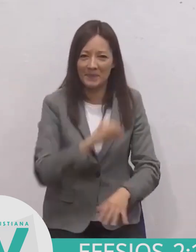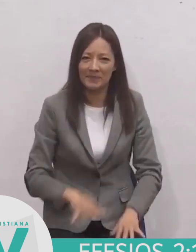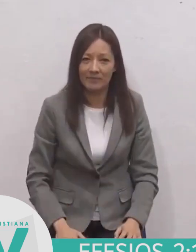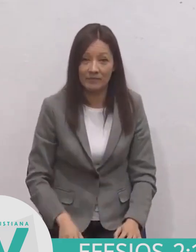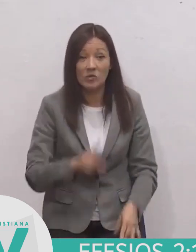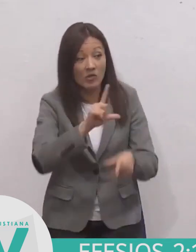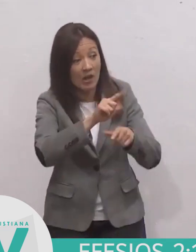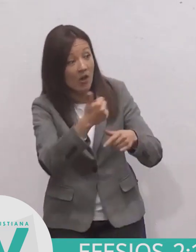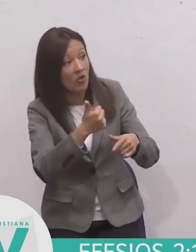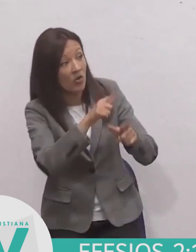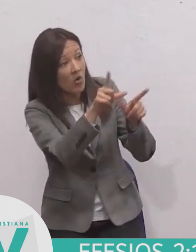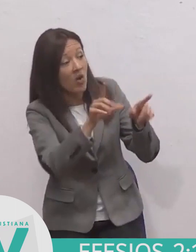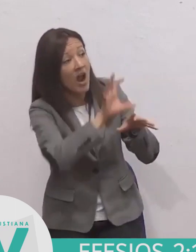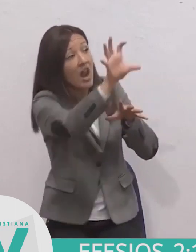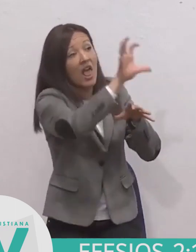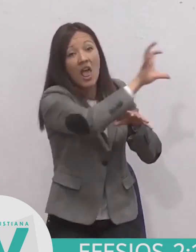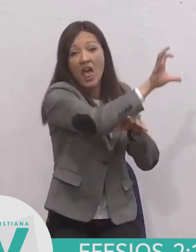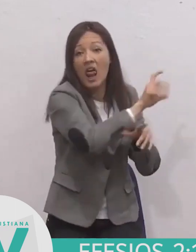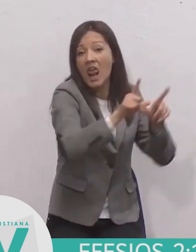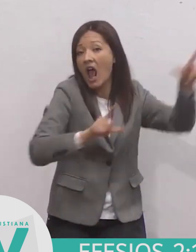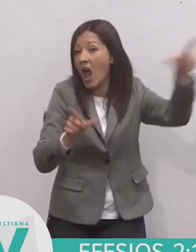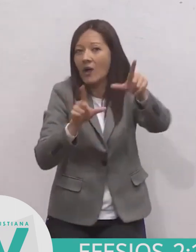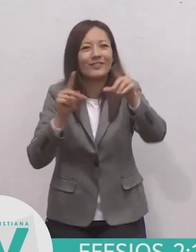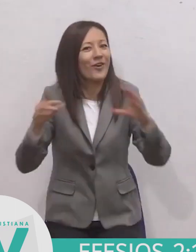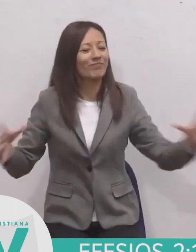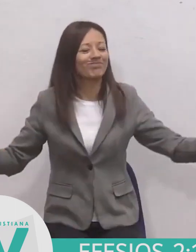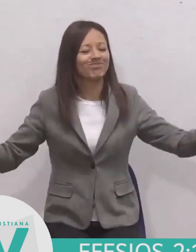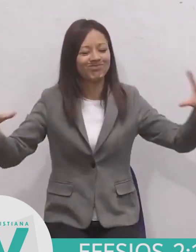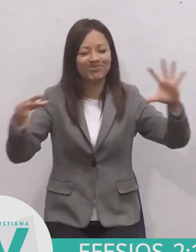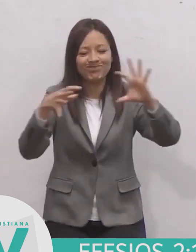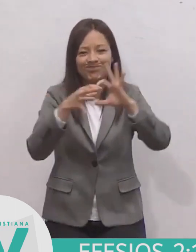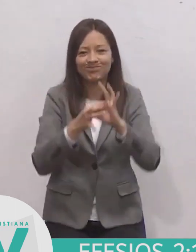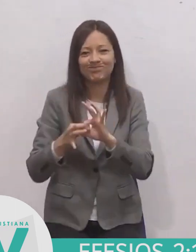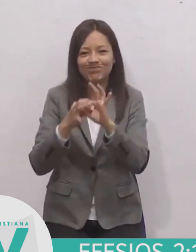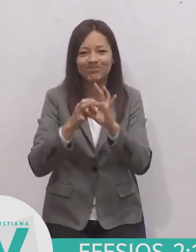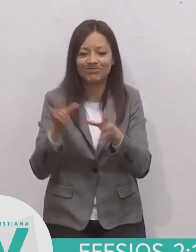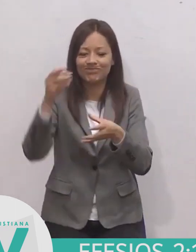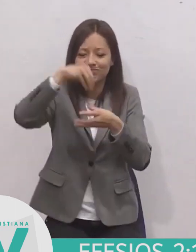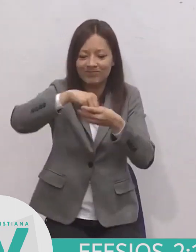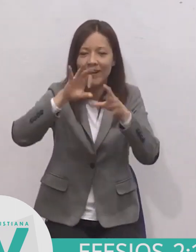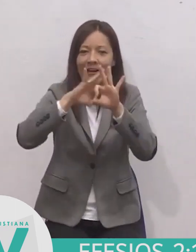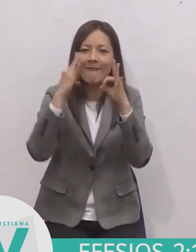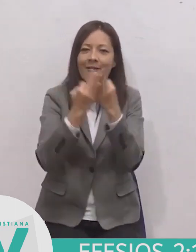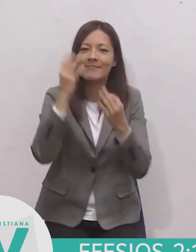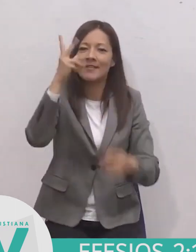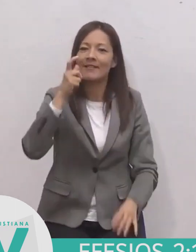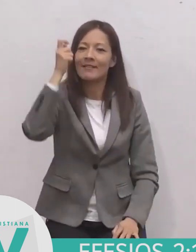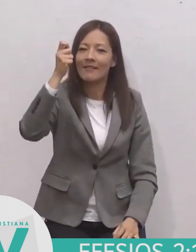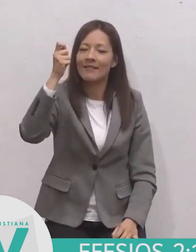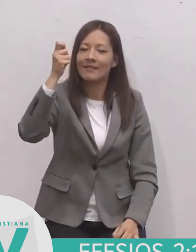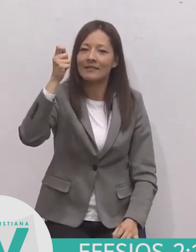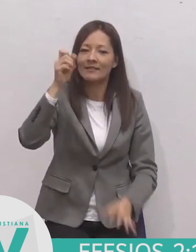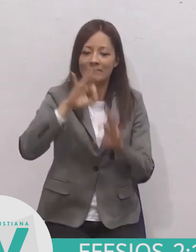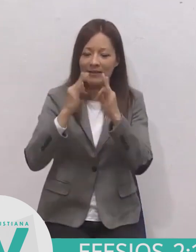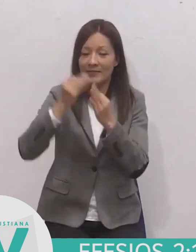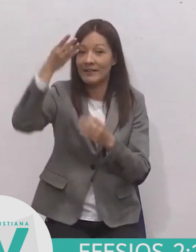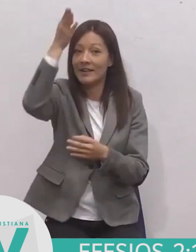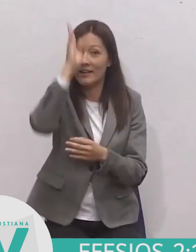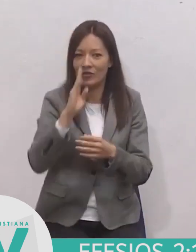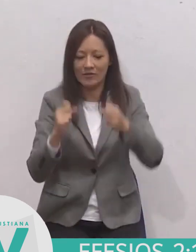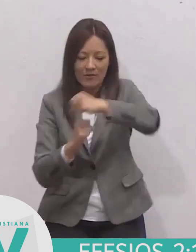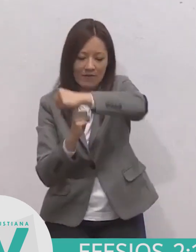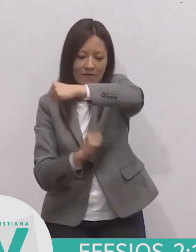ni advenedizos, sino conciudadanos de los santos, miembros de la familia de Dios, edificados sobre el fundamento de los apóstoles